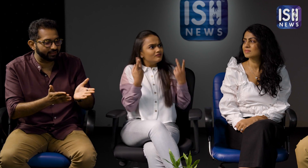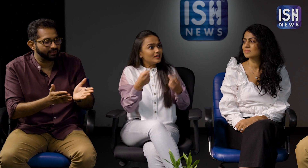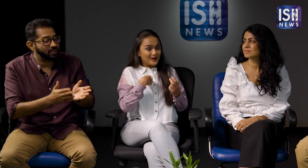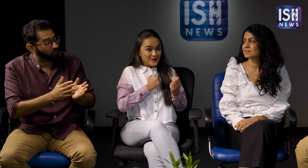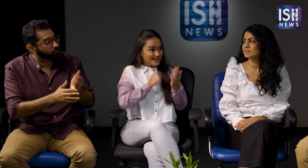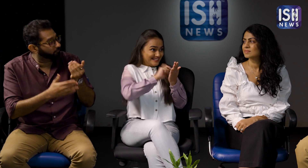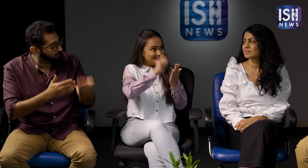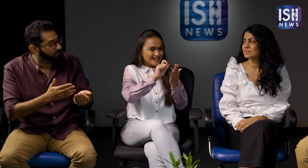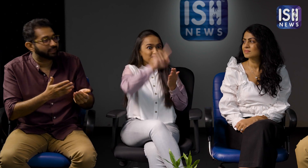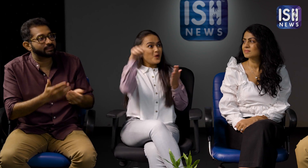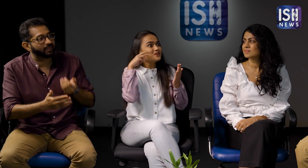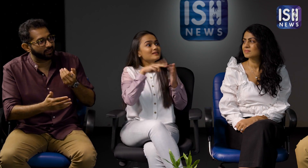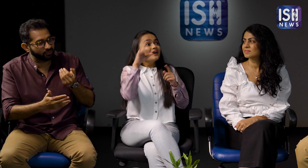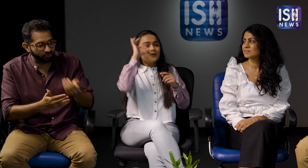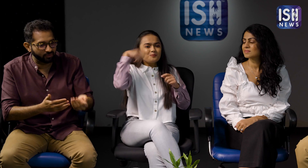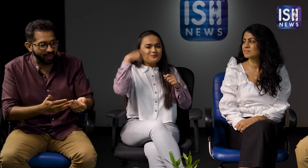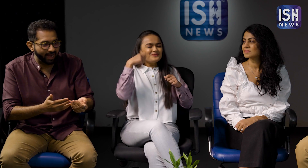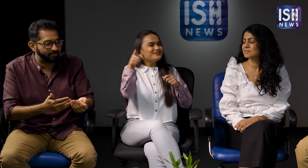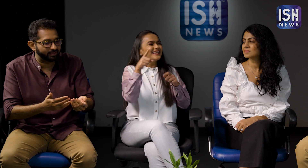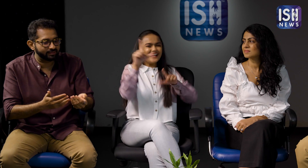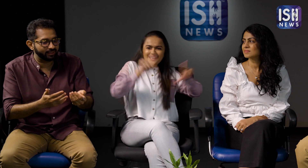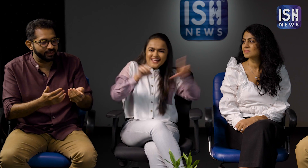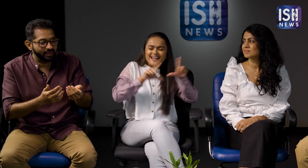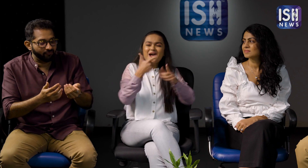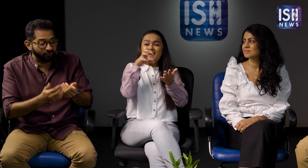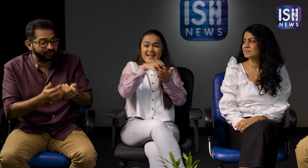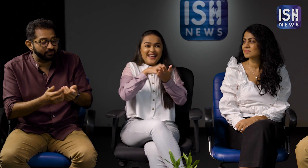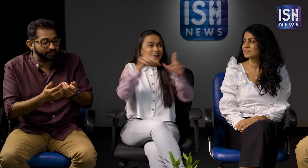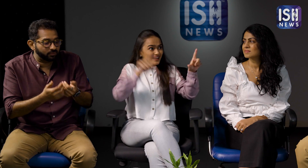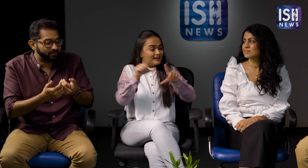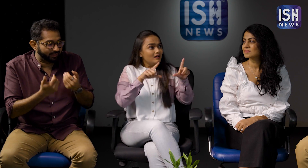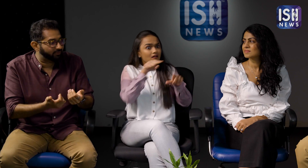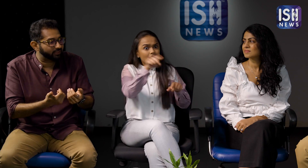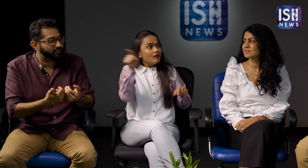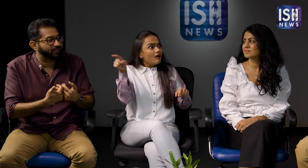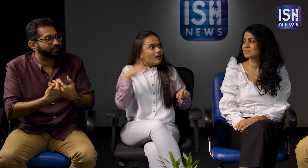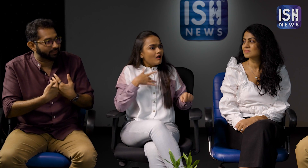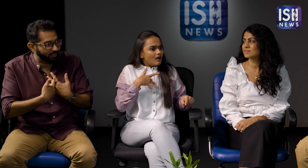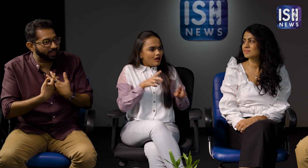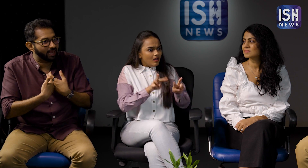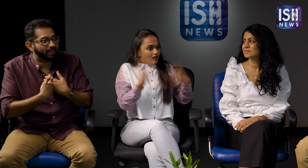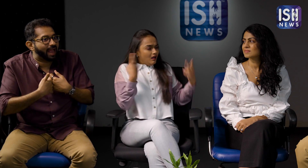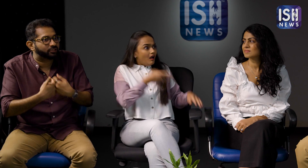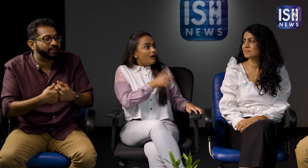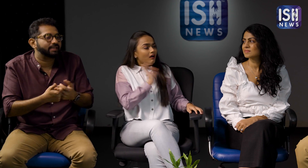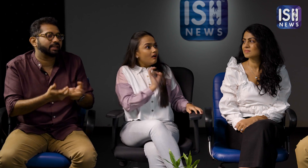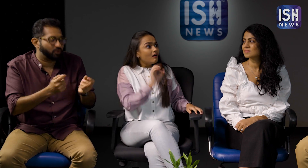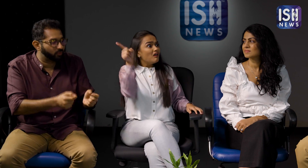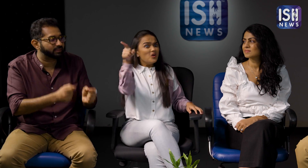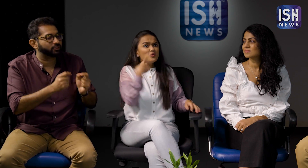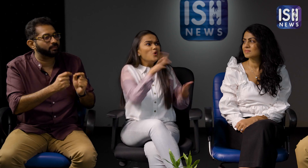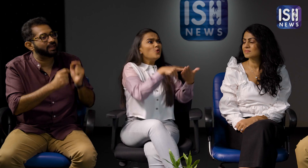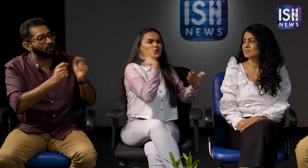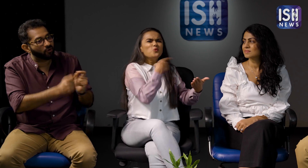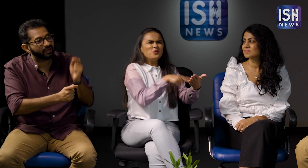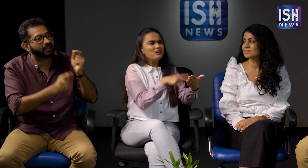ने ये देखा, और जो फिल्म मेकर्स हैं, जो एड मेकर्स हैं, for them this was a revelation and they are actually asking